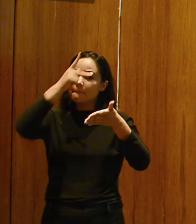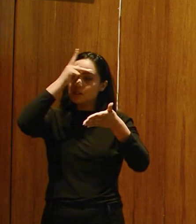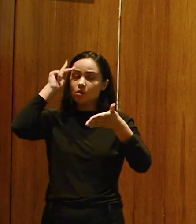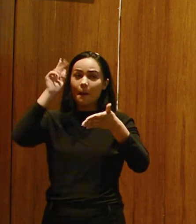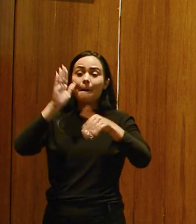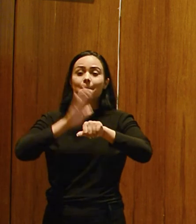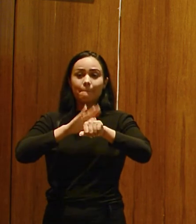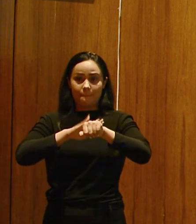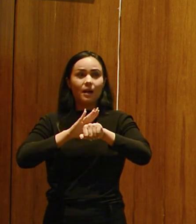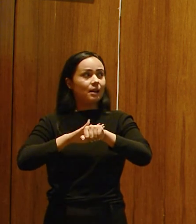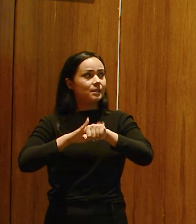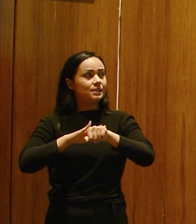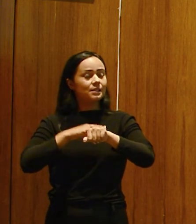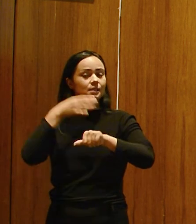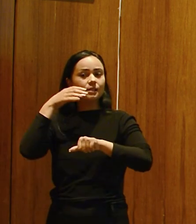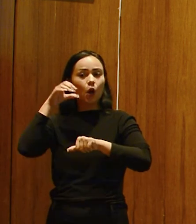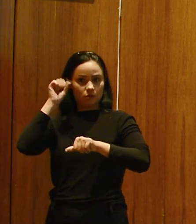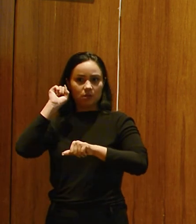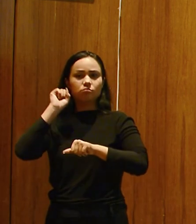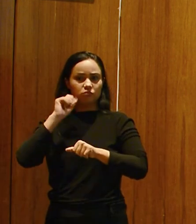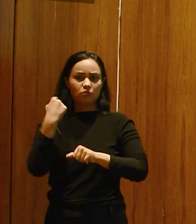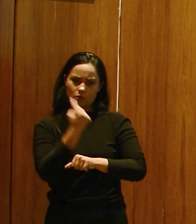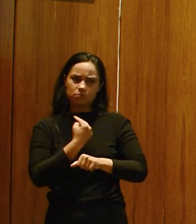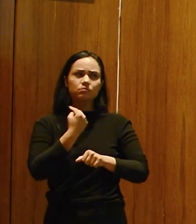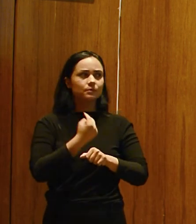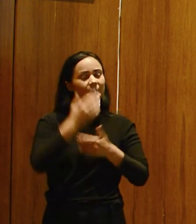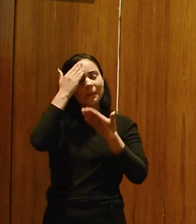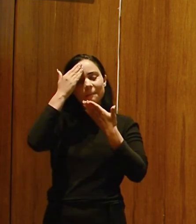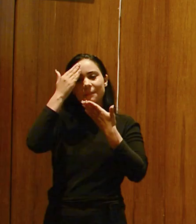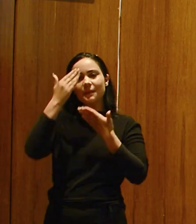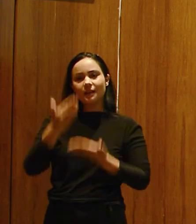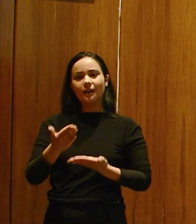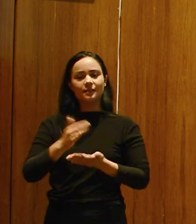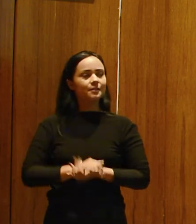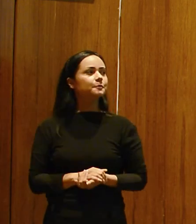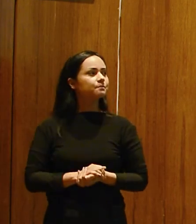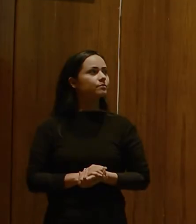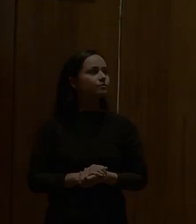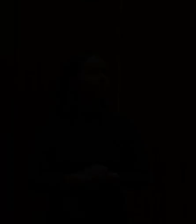somos mais que somente a audição. Muito obrigada.